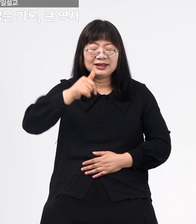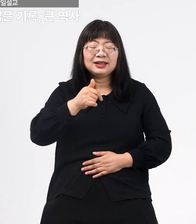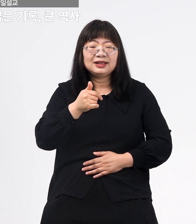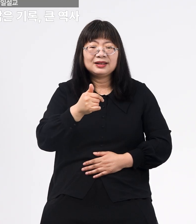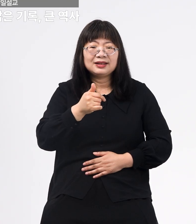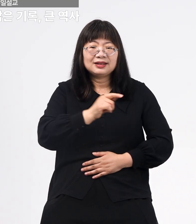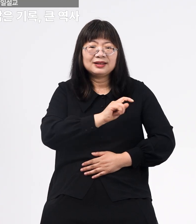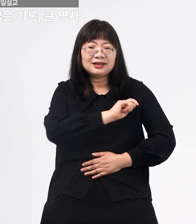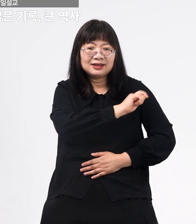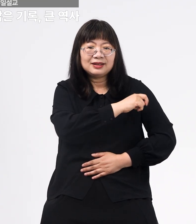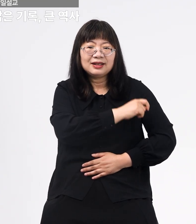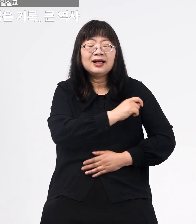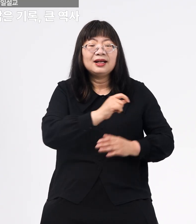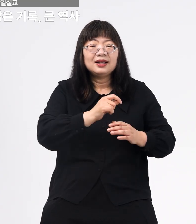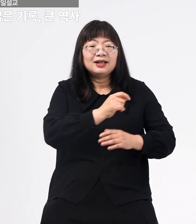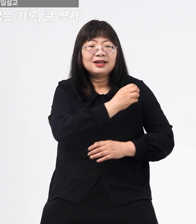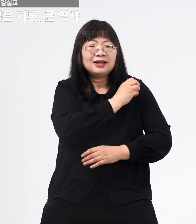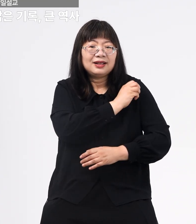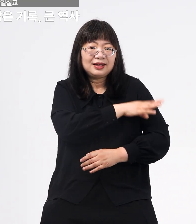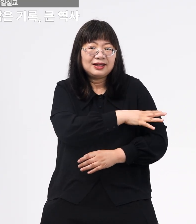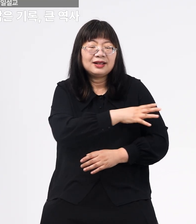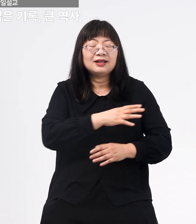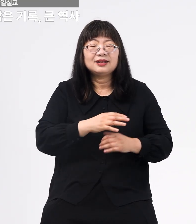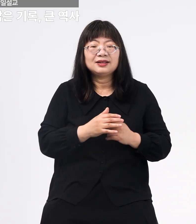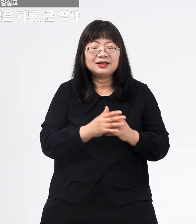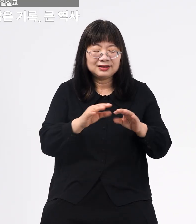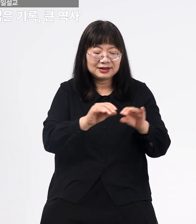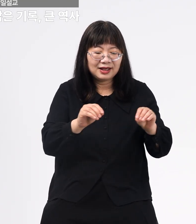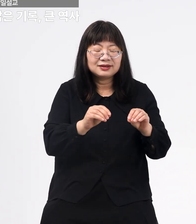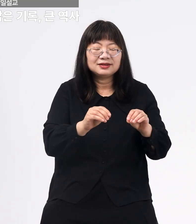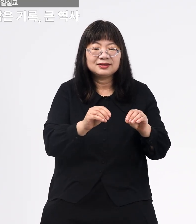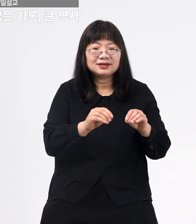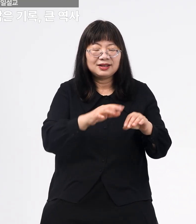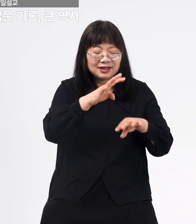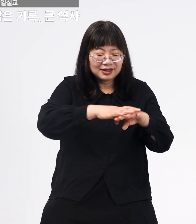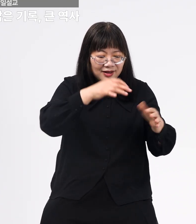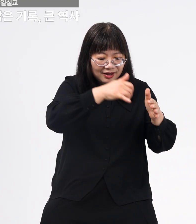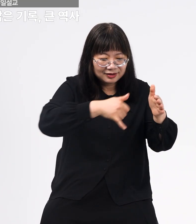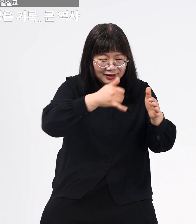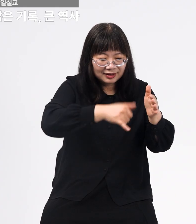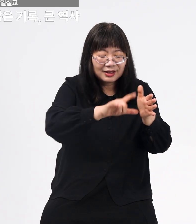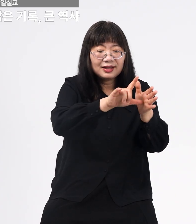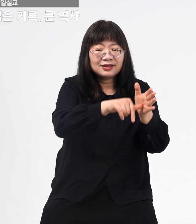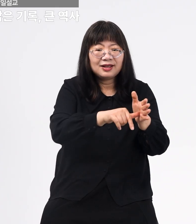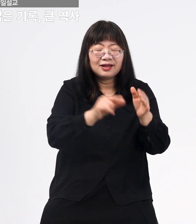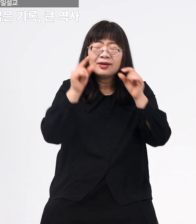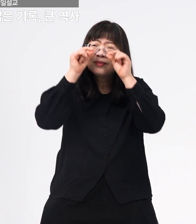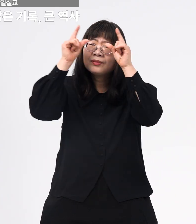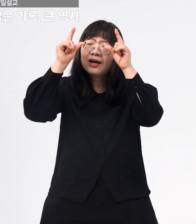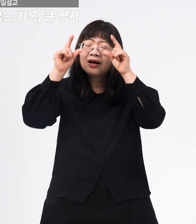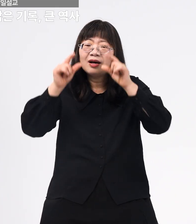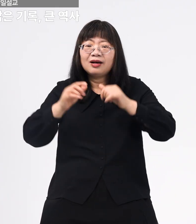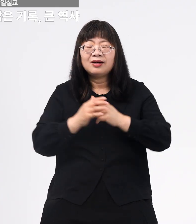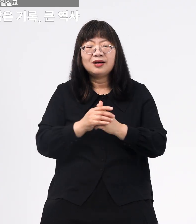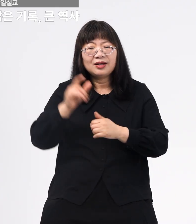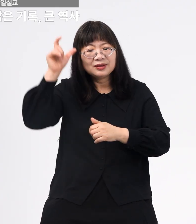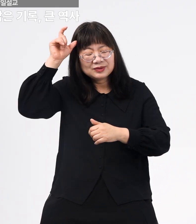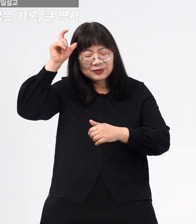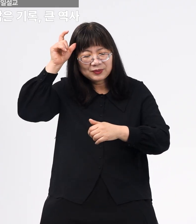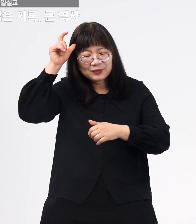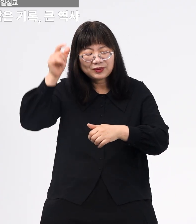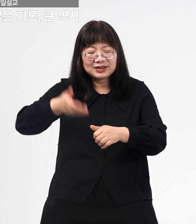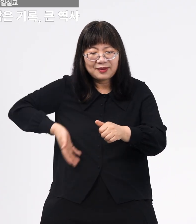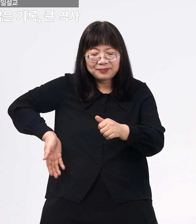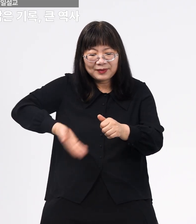경작하면서 매일 눈만 뜨면 이랴 소 잔등을 쳐다보면서 엉덩이를